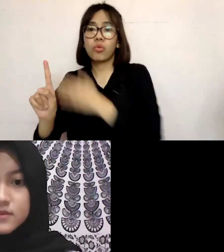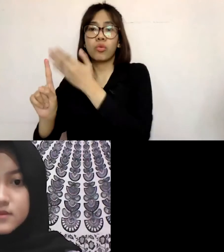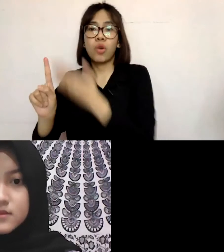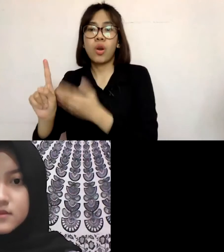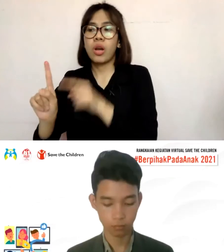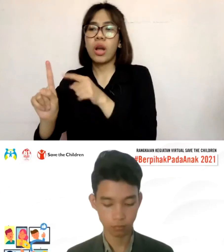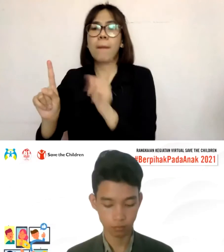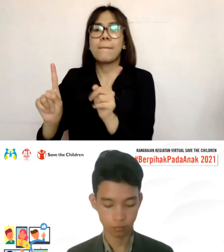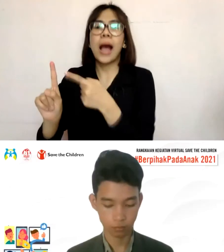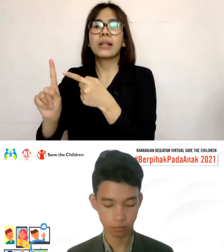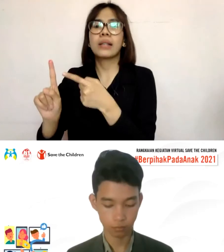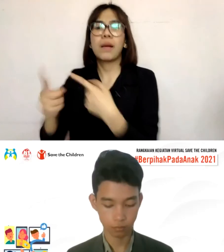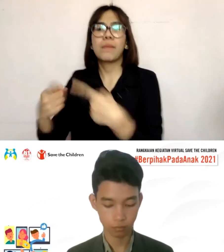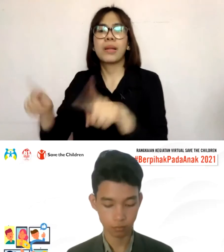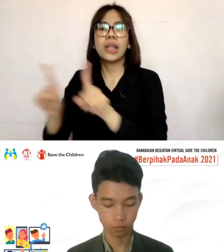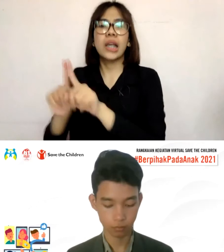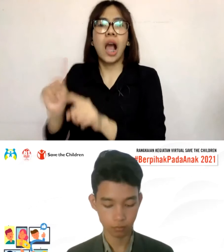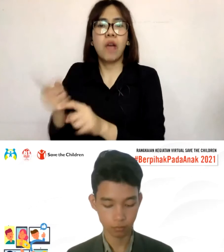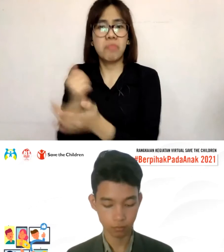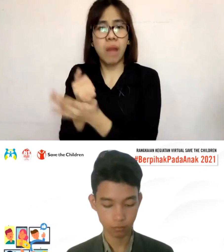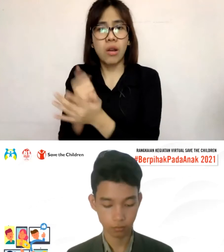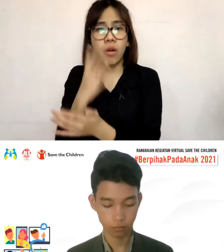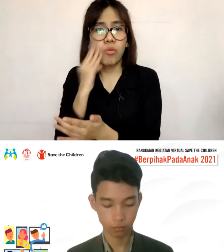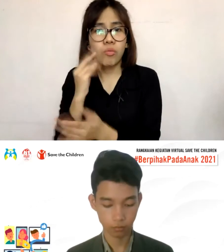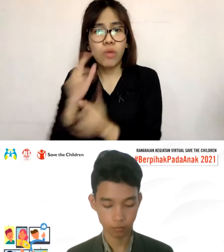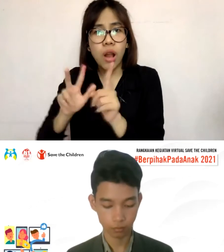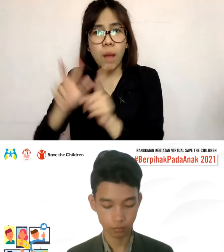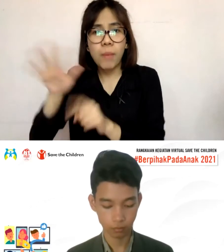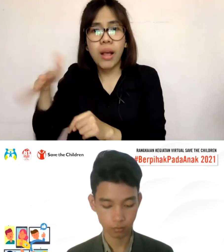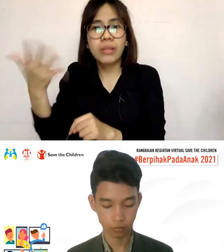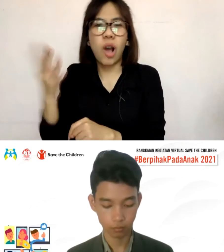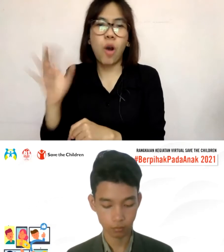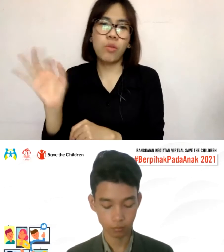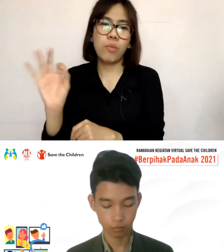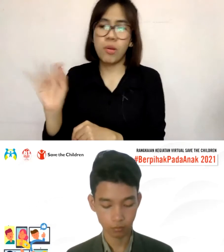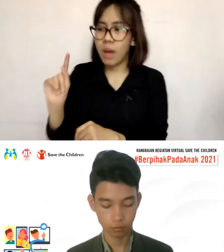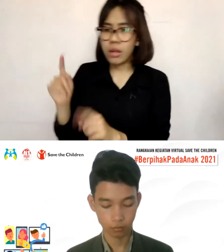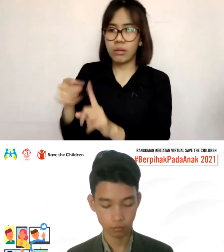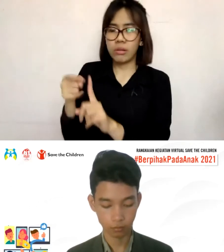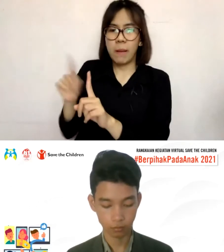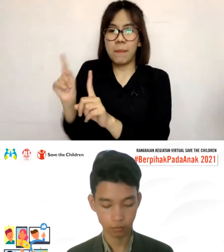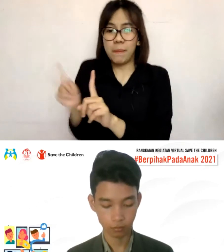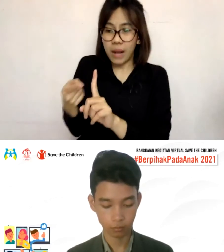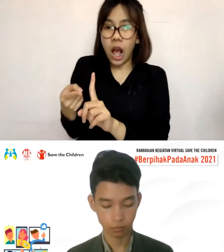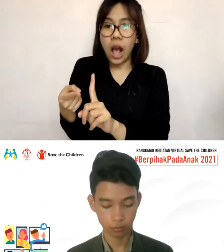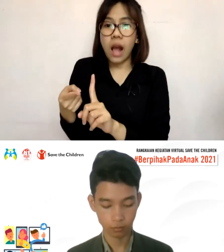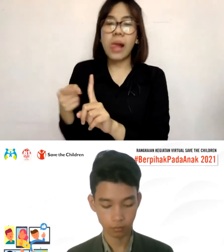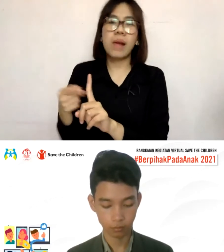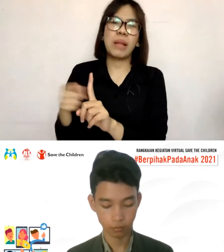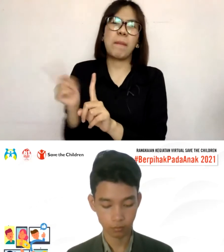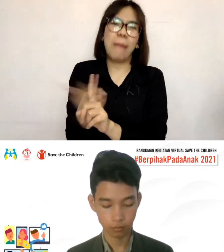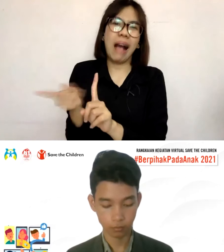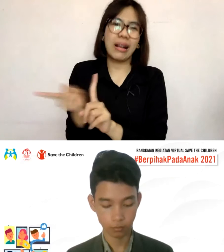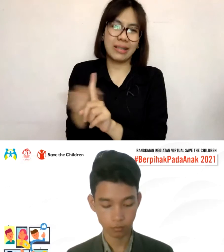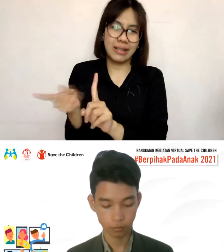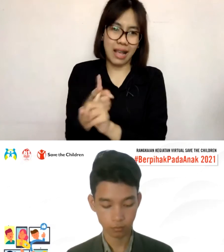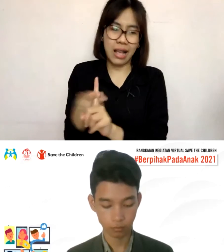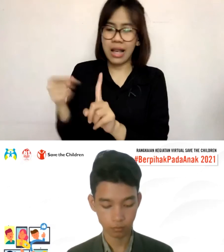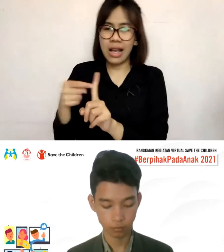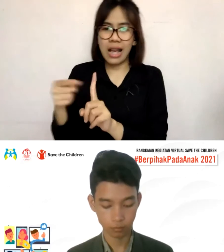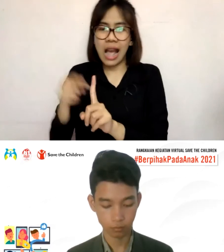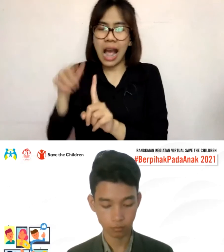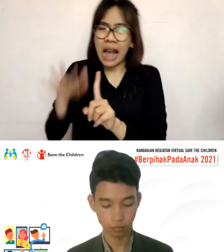menikah sebelum usia 18 tahun. Ada kata-kata harus, berarti ada keterpaksaan di sini, dan sepertinya anak juga tidak